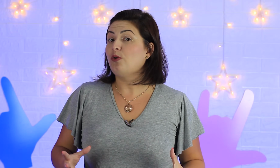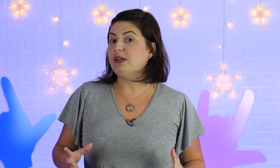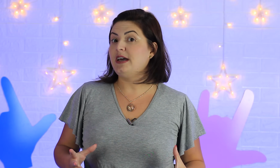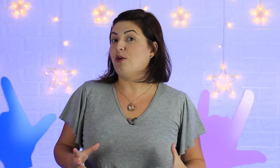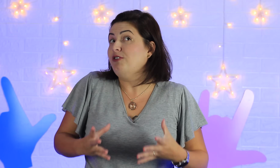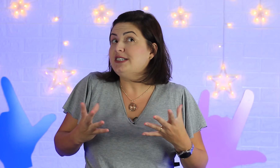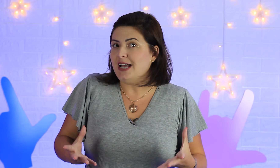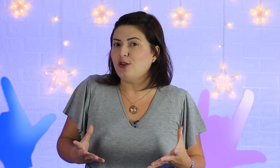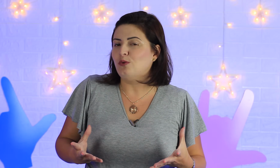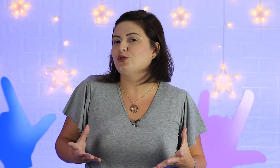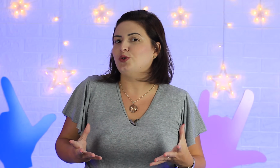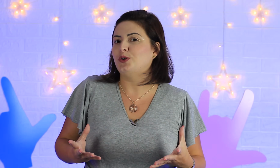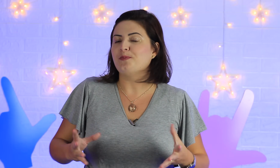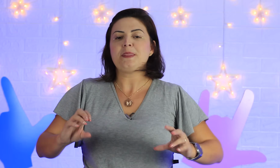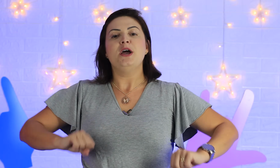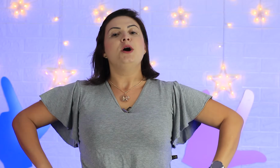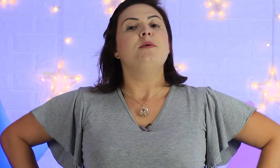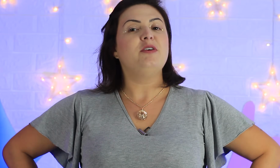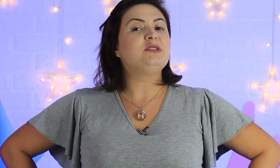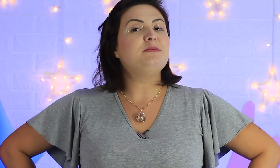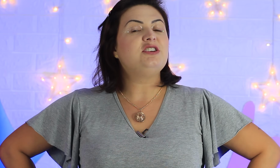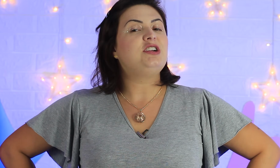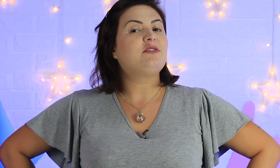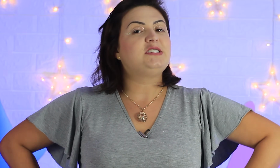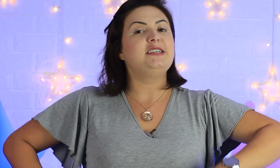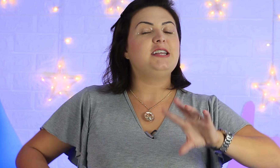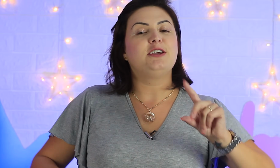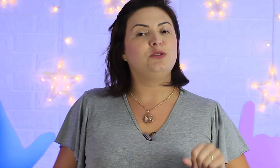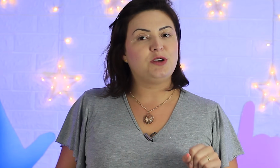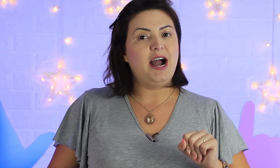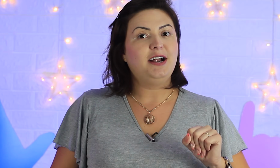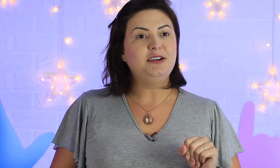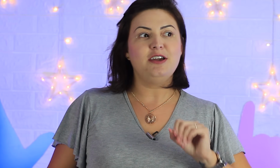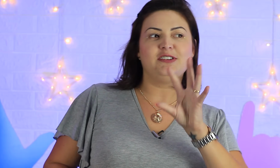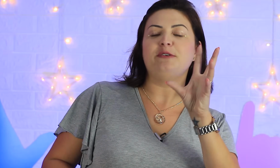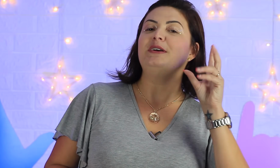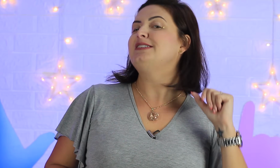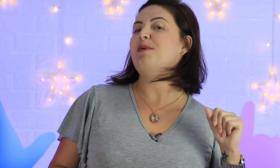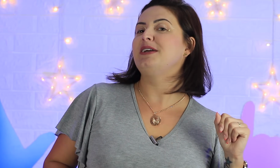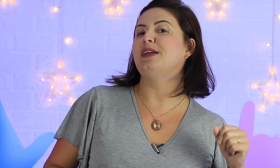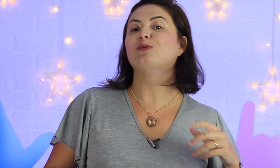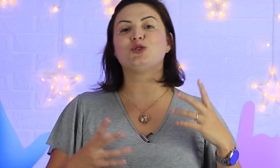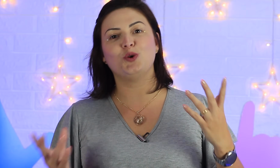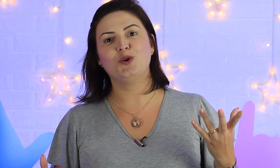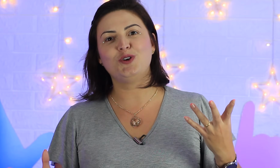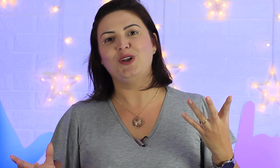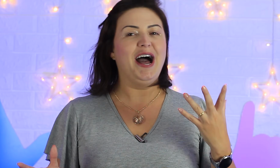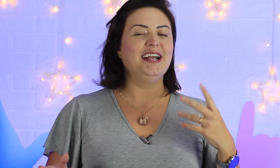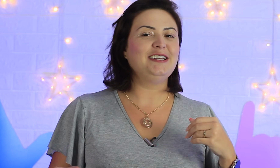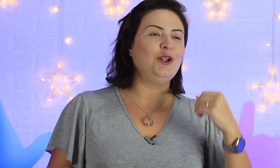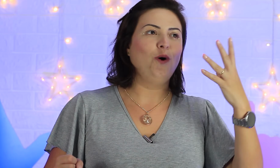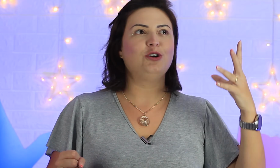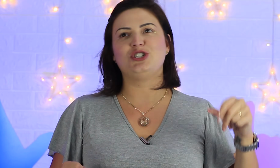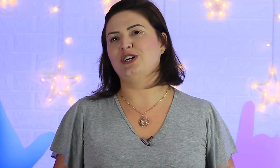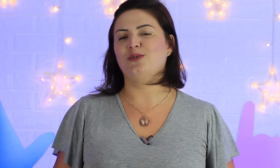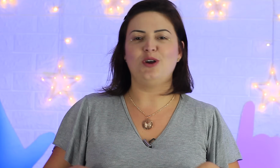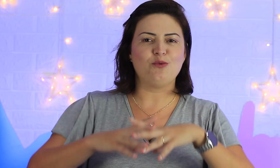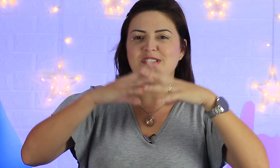conversar com o surdo. Vamos imaginar que você está em um lugar e aí você percebe que tem um surdo lá na loja, em algum